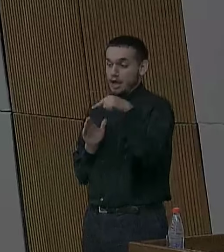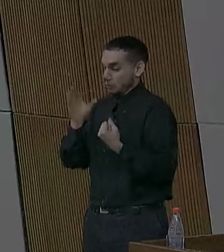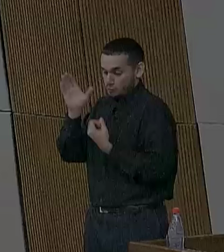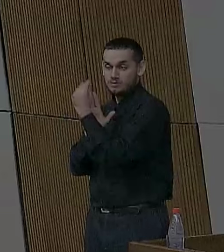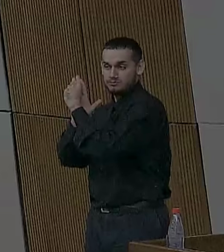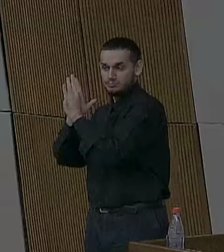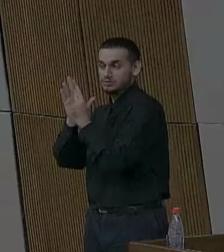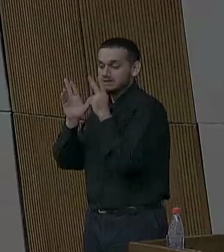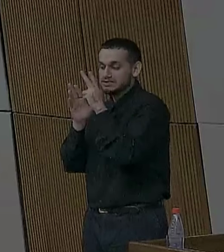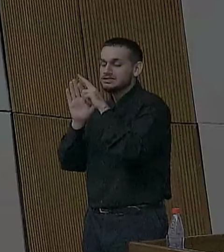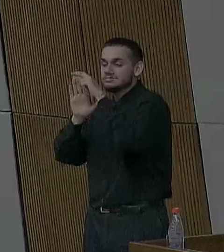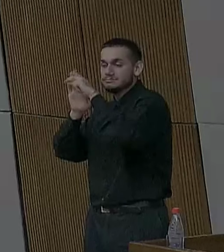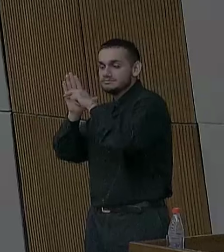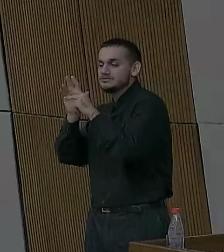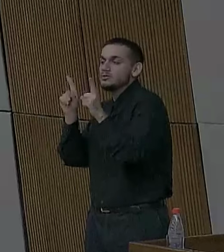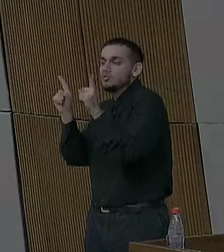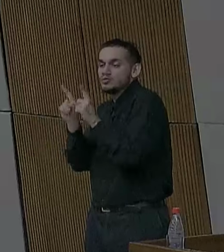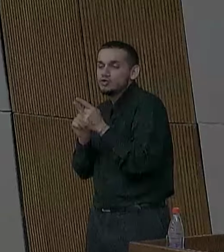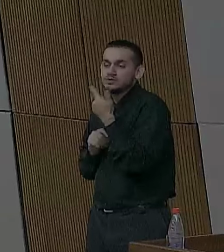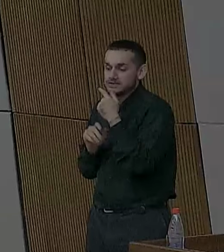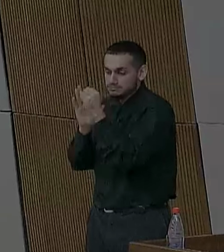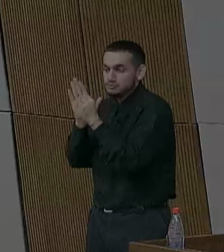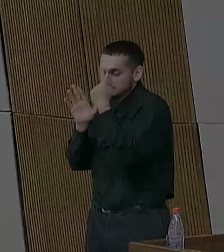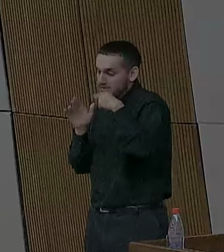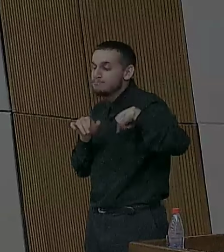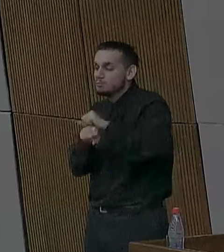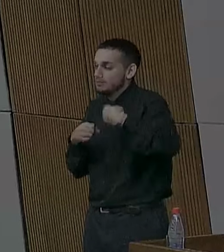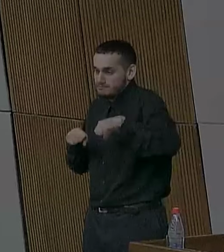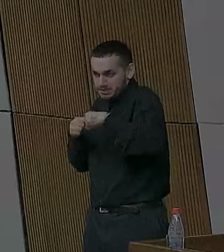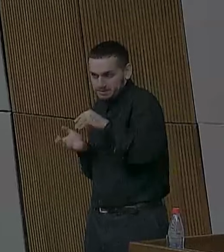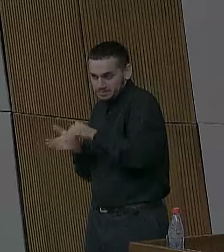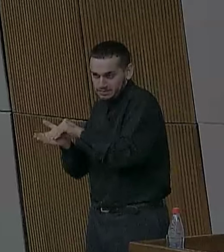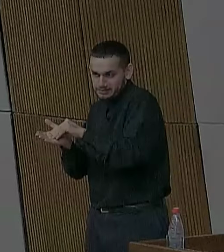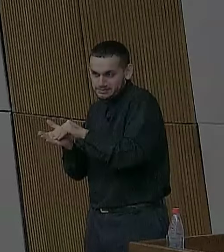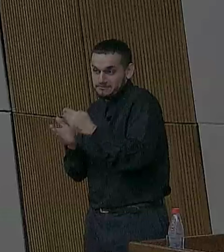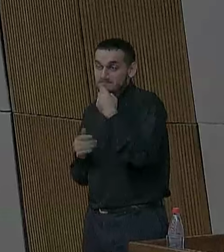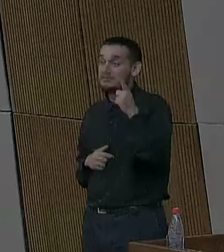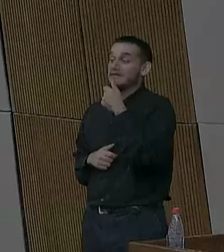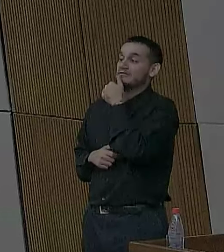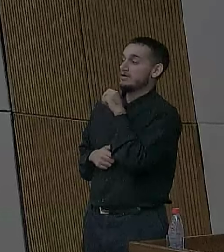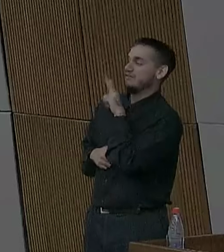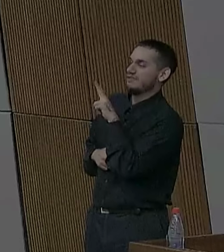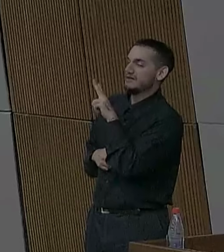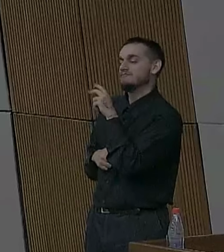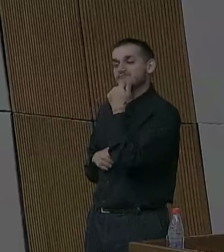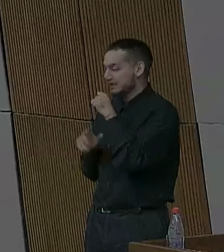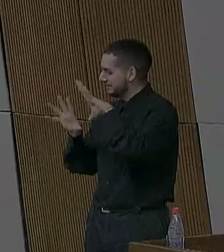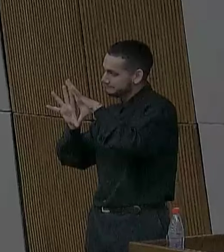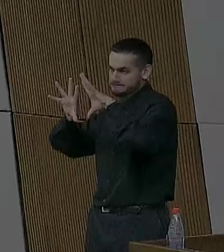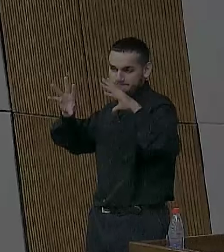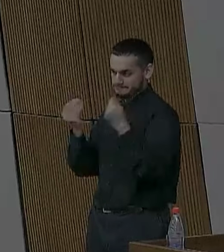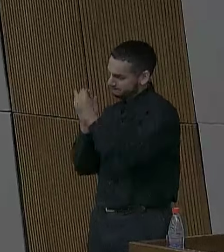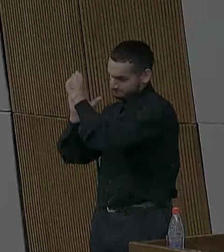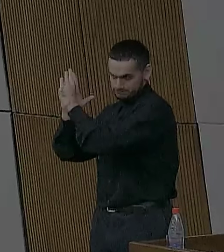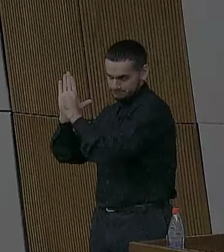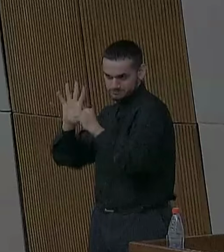una normativa breve como para que se lleve a la práctica, pero la historia nos dio la razón de que hay que escribir completamente.